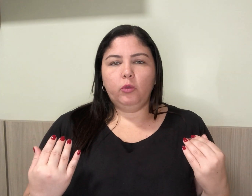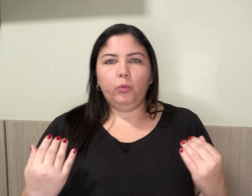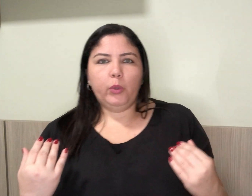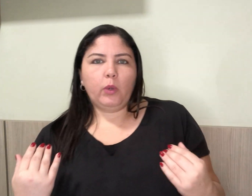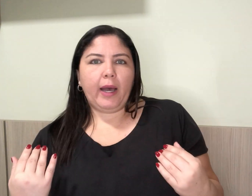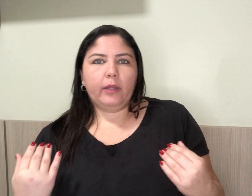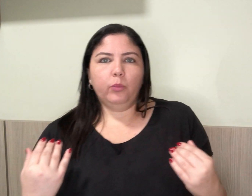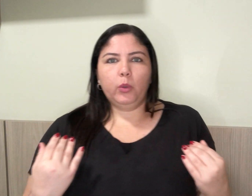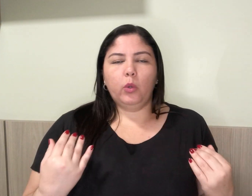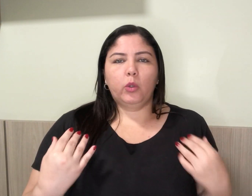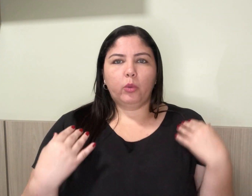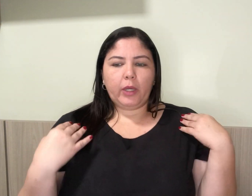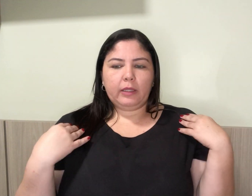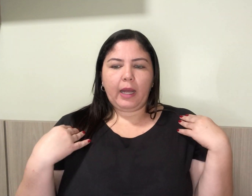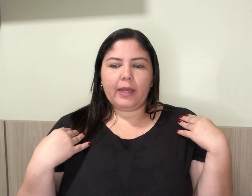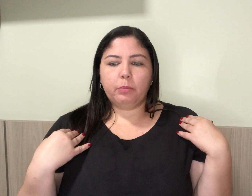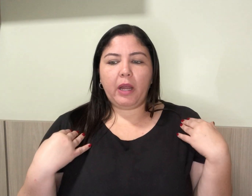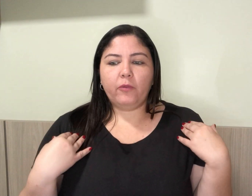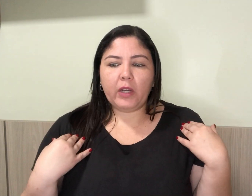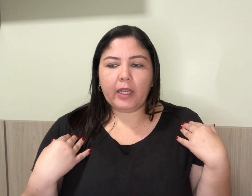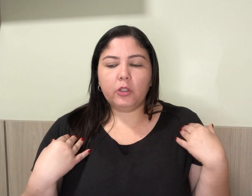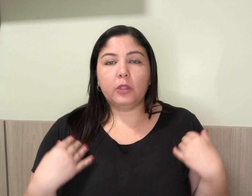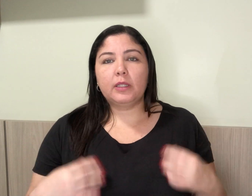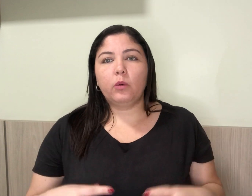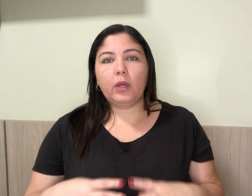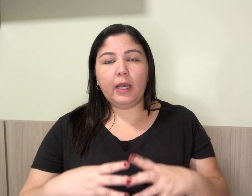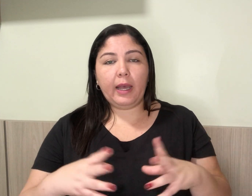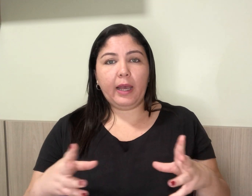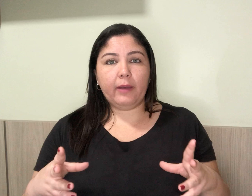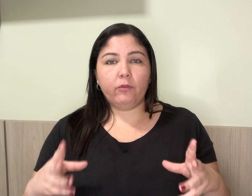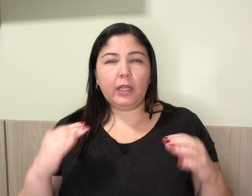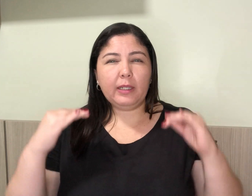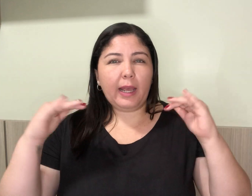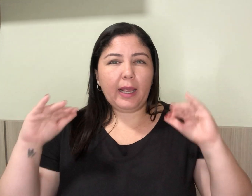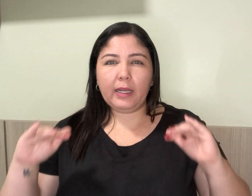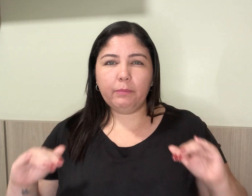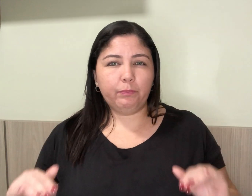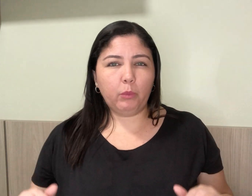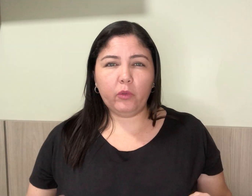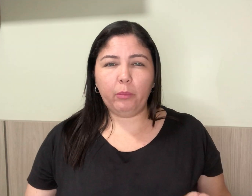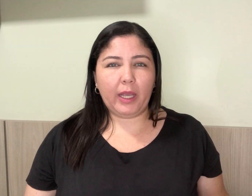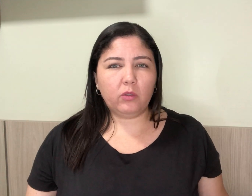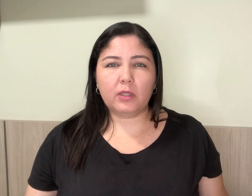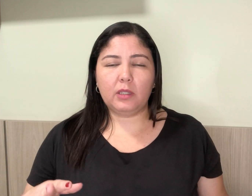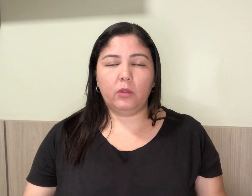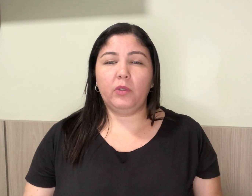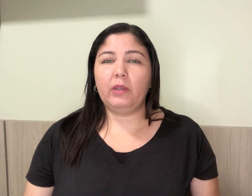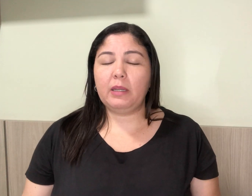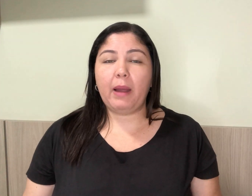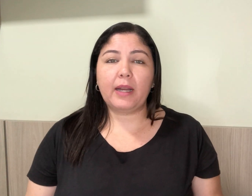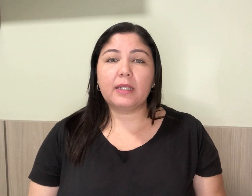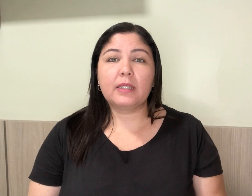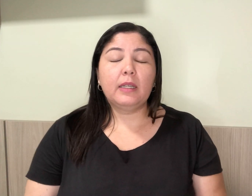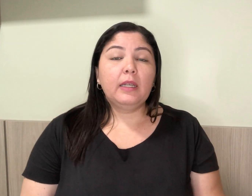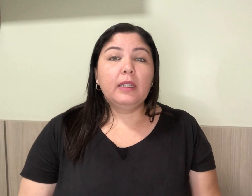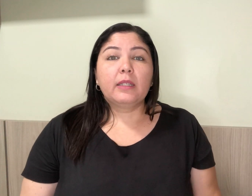para um lado, para o outro, para trás, para frente, são N movimentos que vocês vão ver, N marcas que